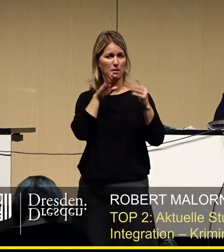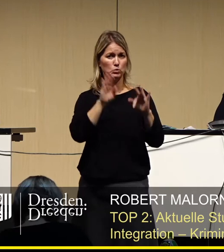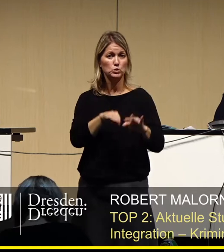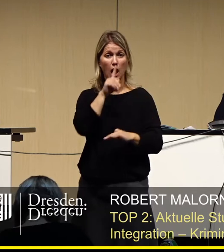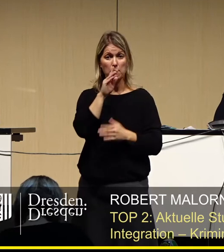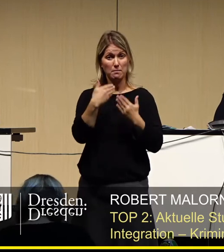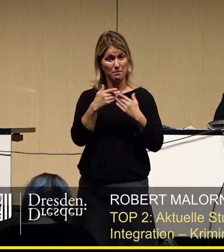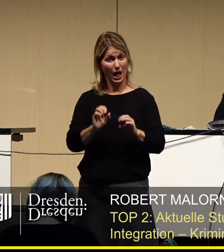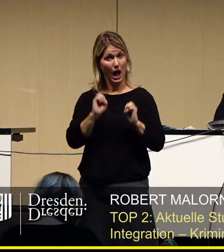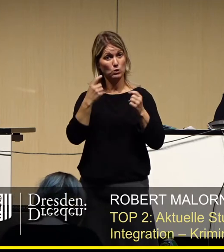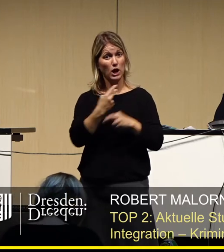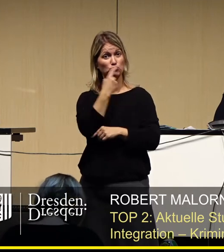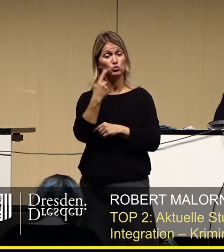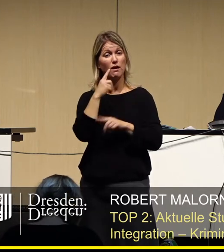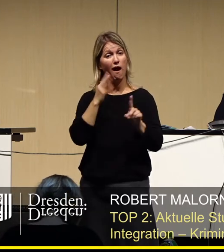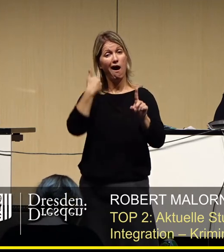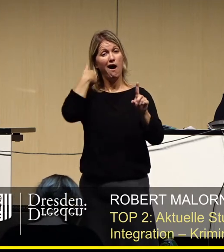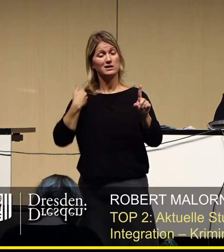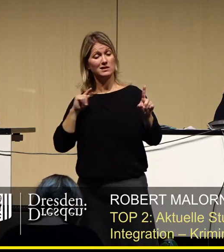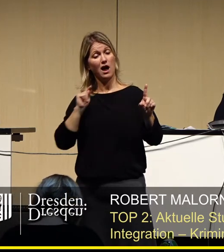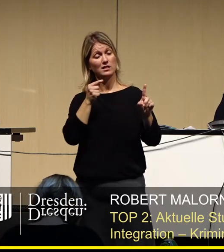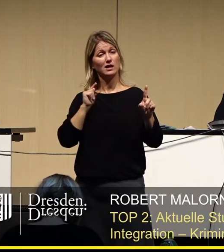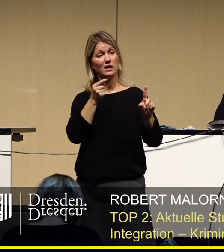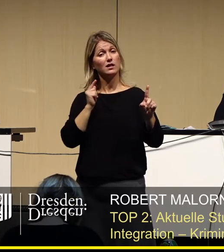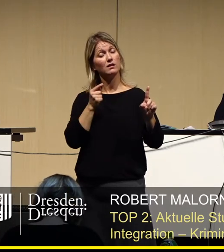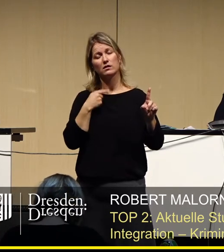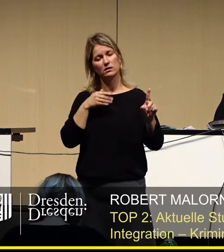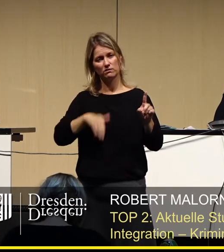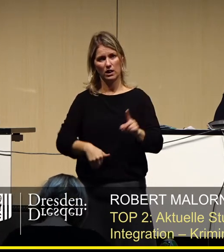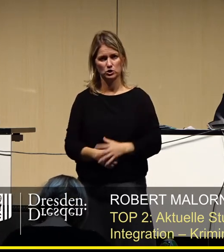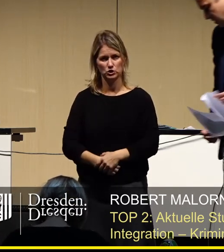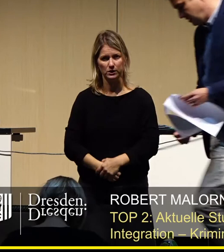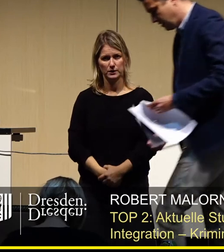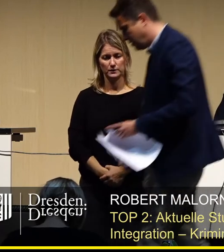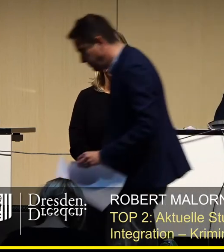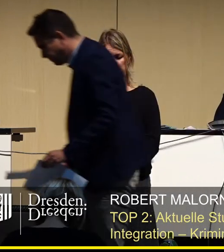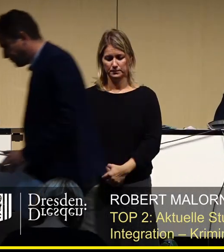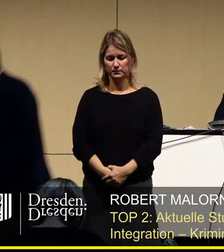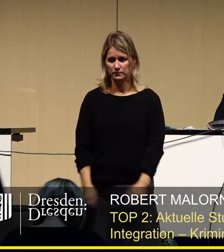wie sie mit der Aktuellen Stunde hier angeregt werden sollten, die halte ich für absolut verfehlt. Vielen Dank.